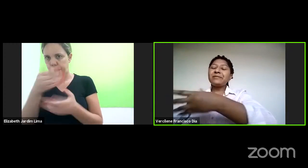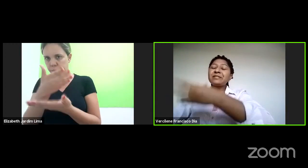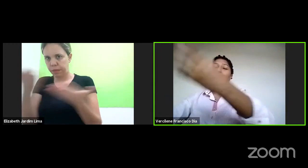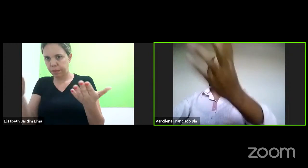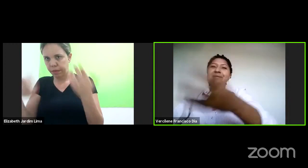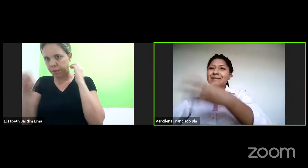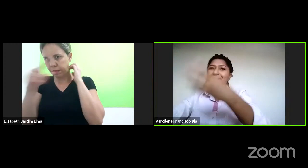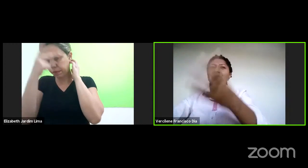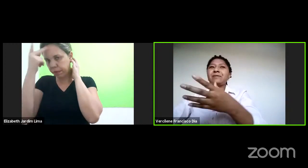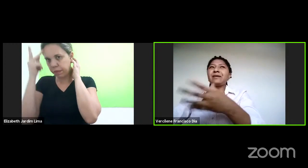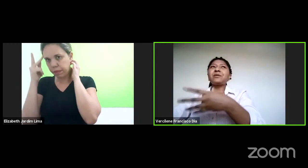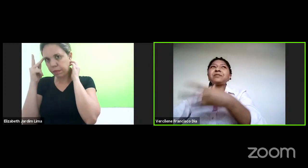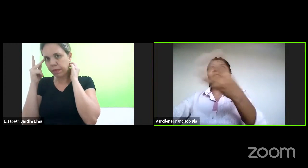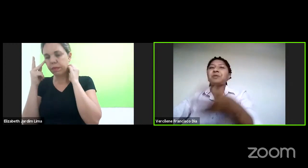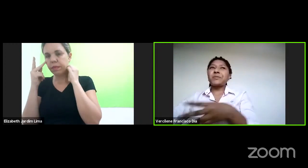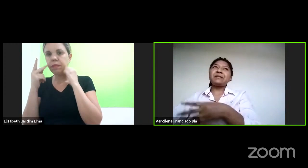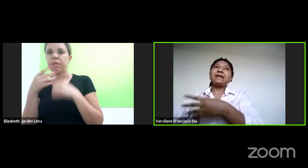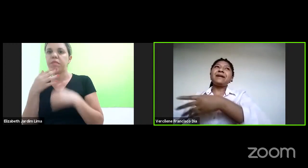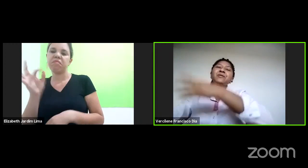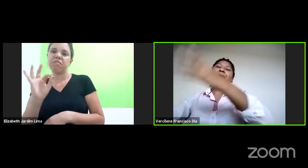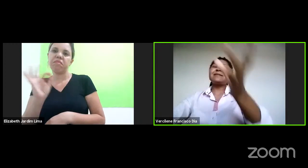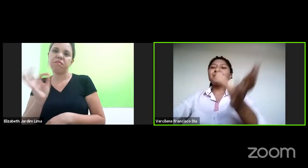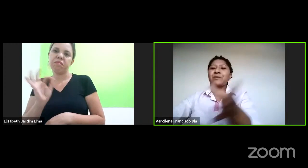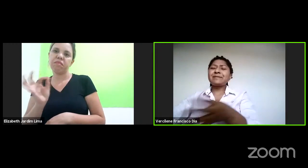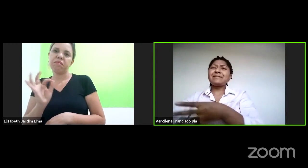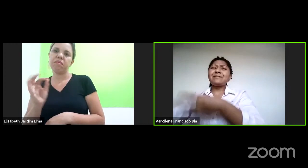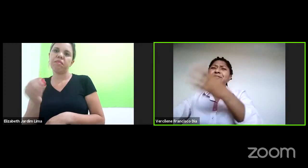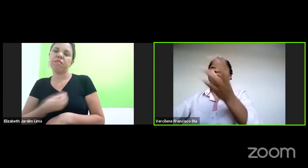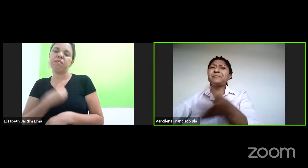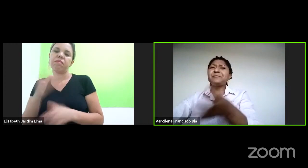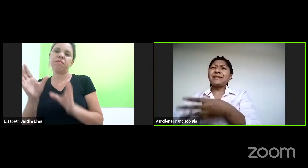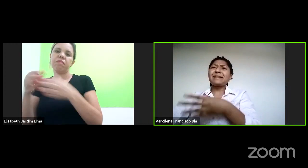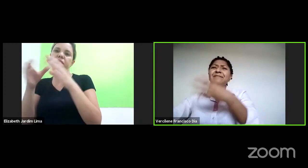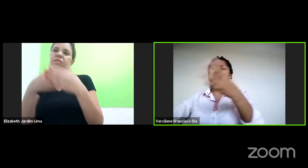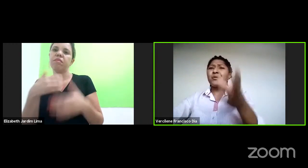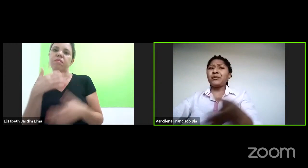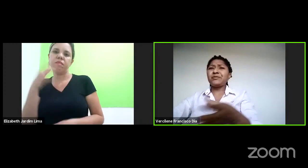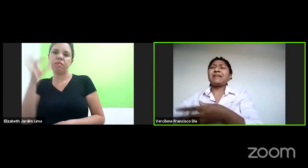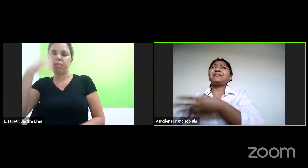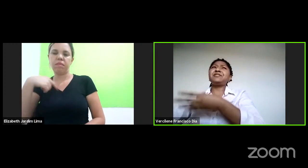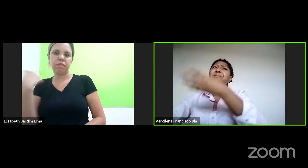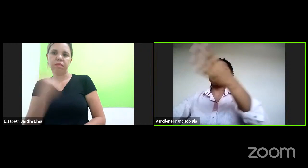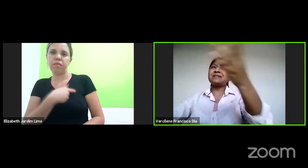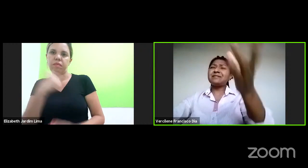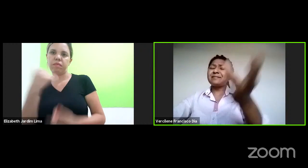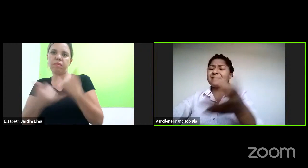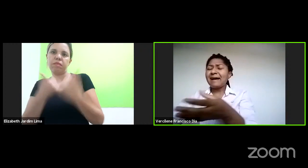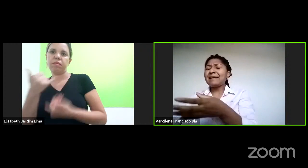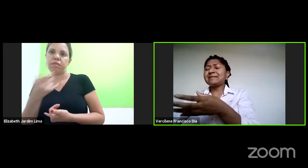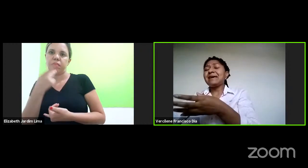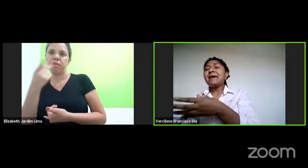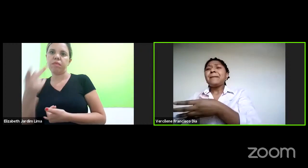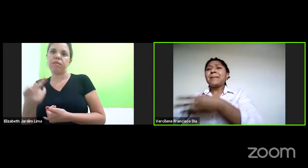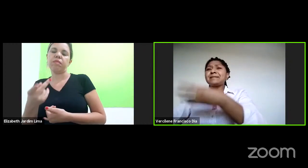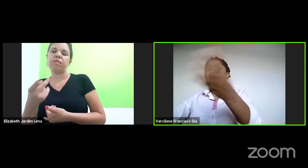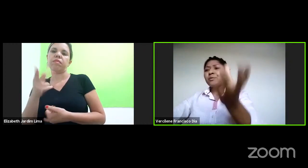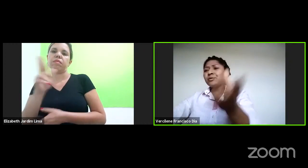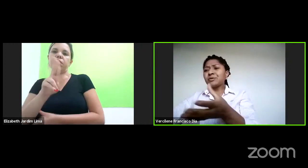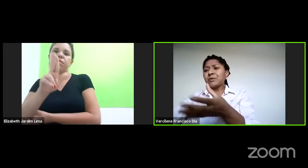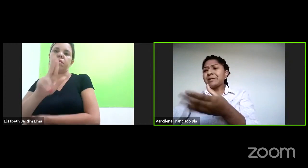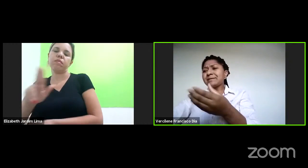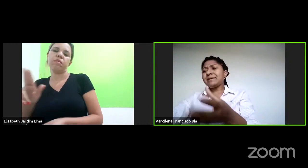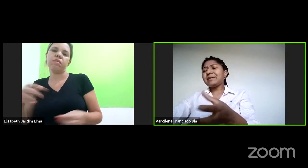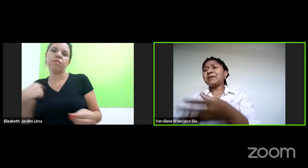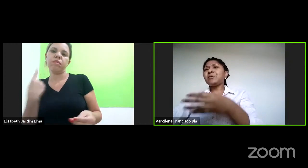são desconhecidos, né? Enquanto eu vivia na comunidade, o resto era desconhecido. A gente brincava muito, falava de ir para as grandes cidades, mas era